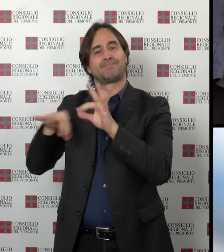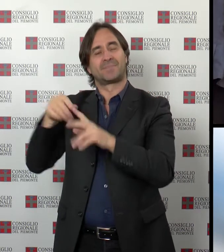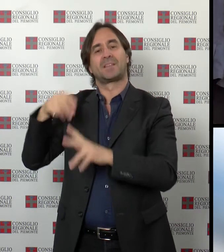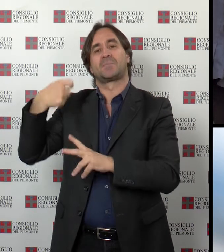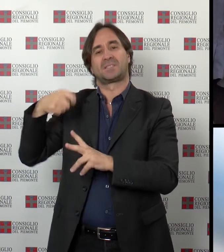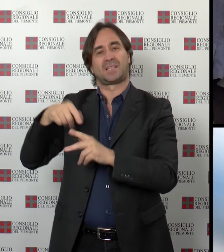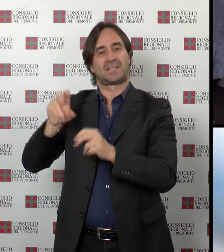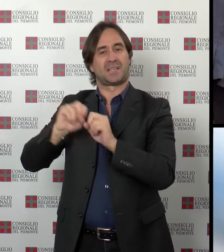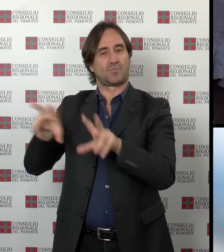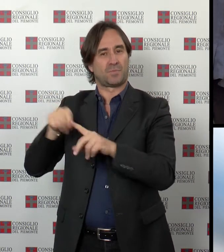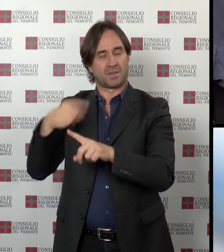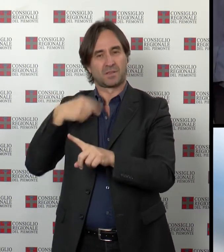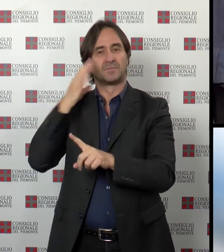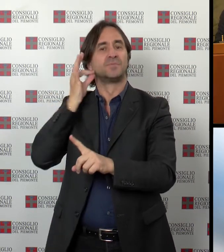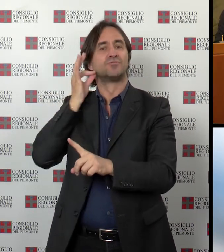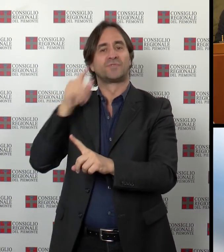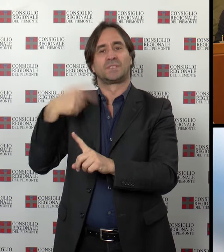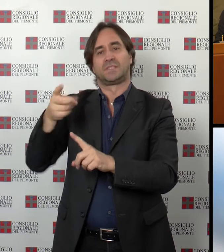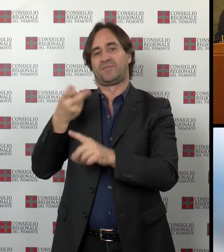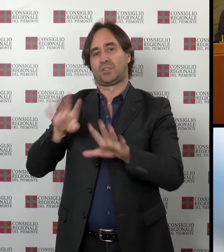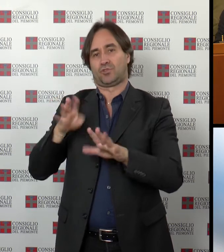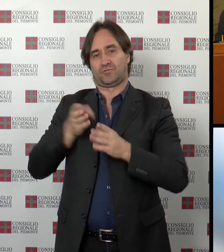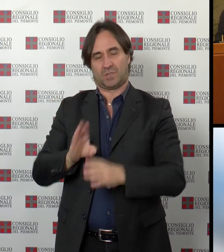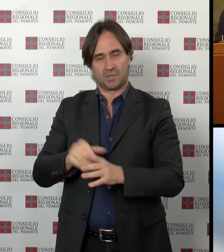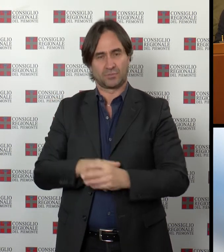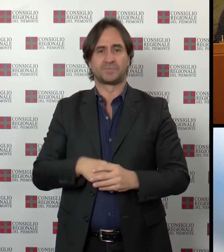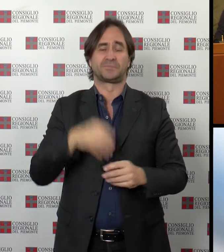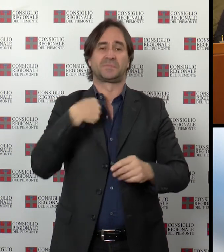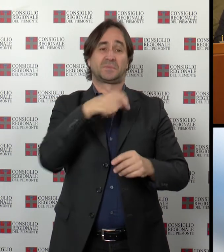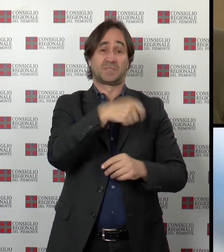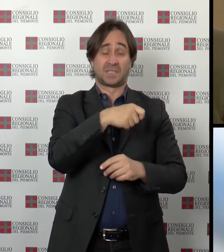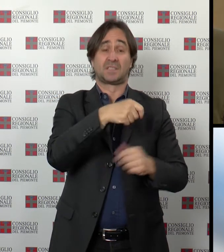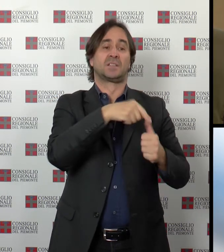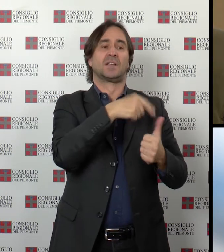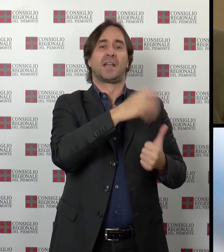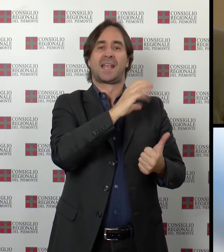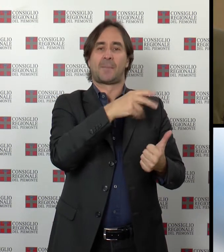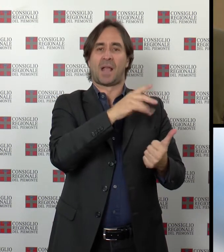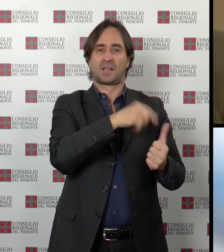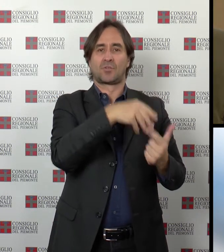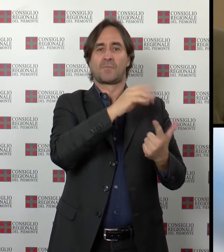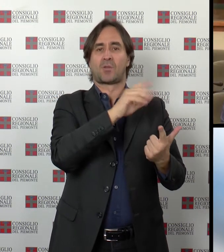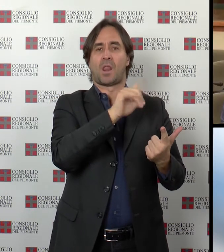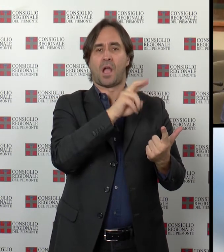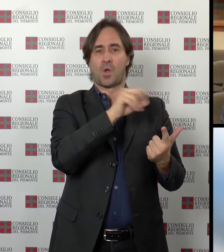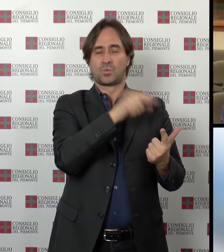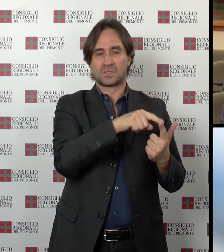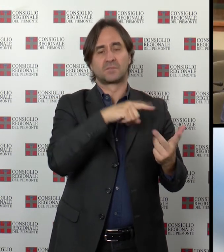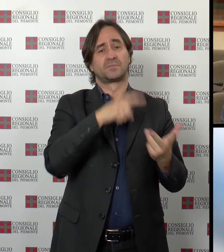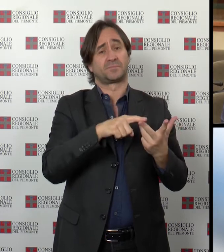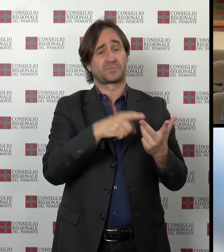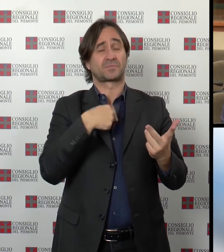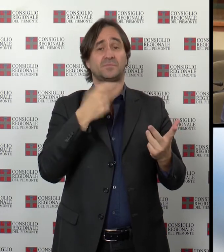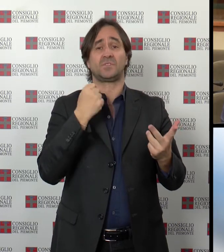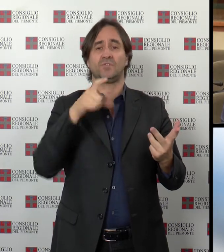seduta comune, convocato per giovedì 29 gennaio. Sono i Presidenti di Giunta e Consiglio, Sergio Chiamparino e Maro Laus, e per l'opposizione il Capogruppo di